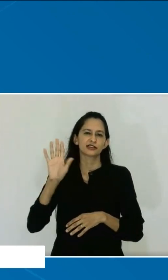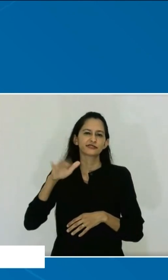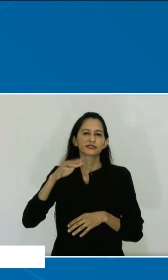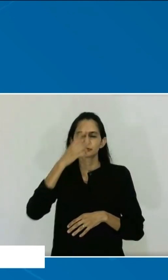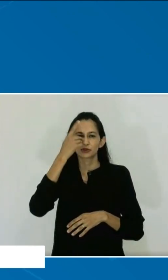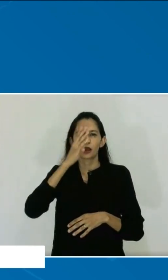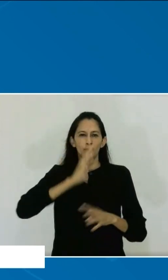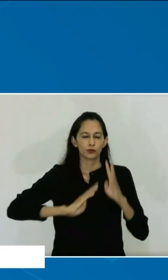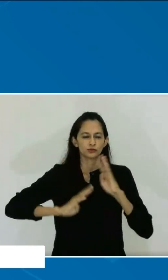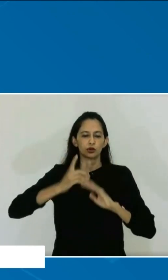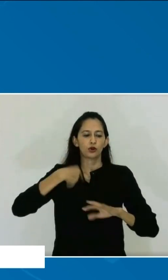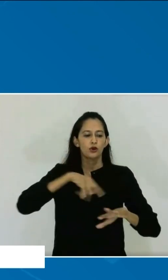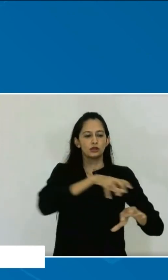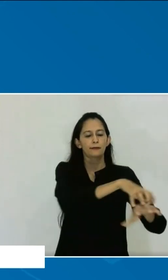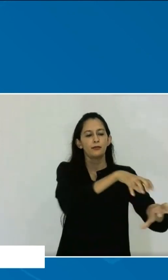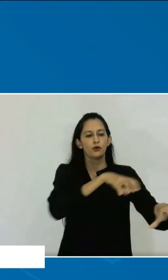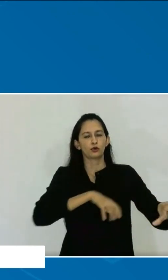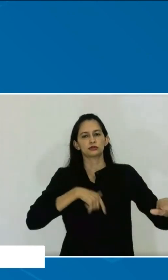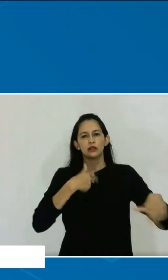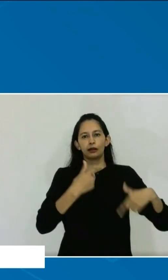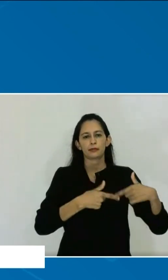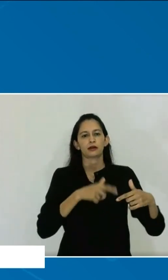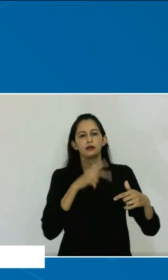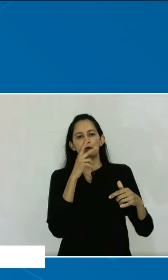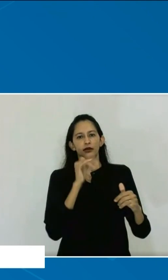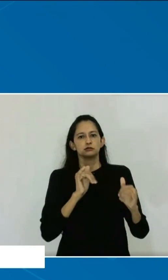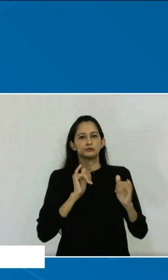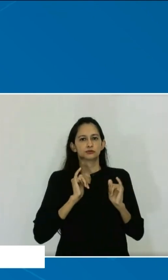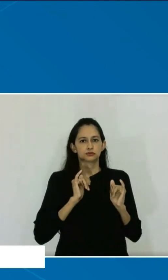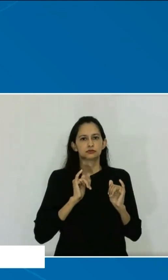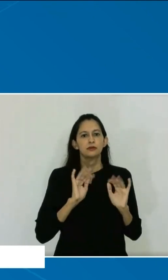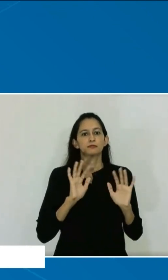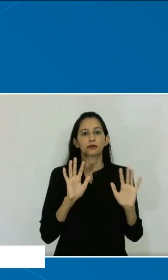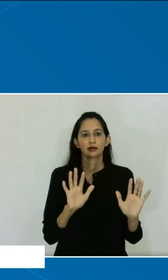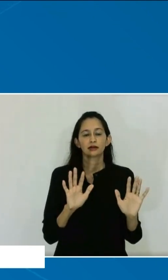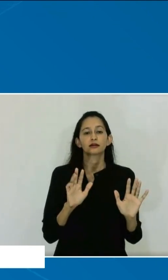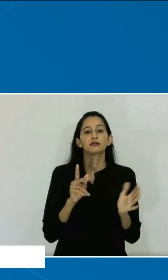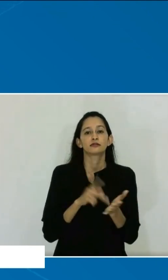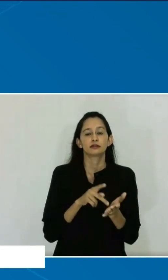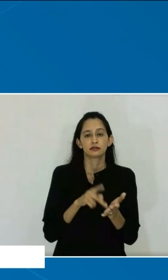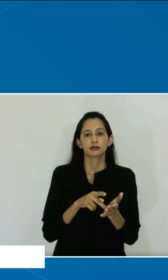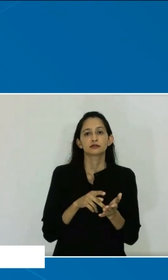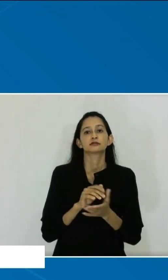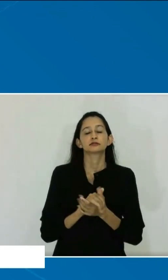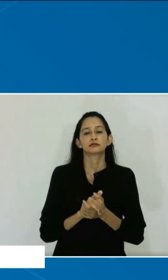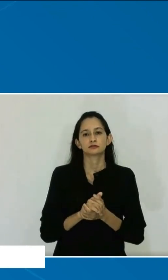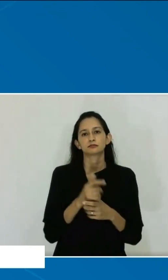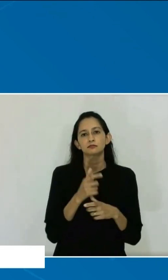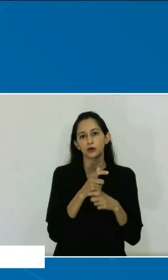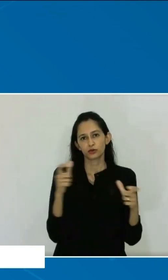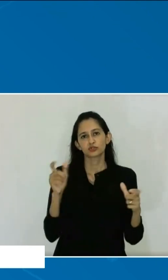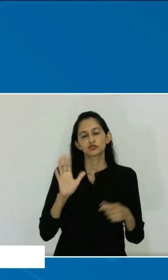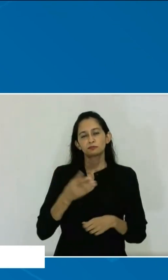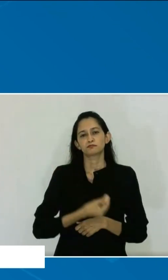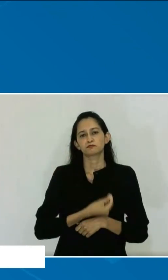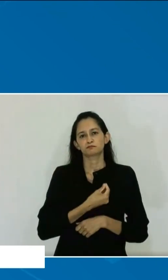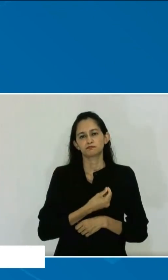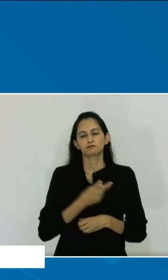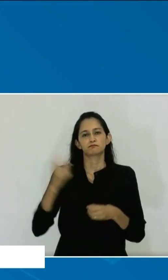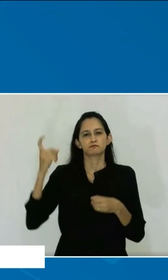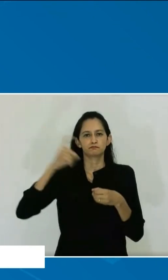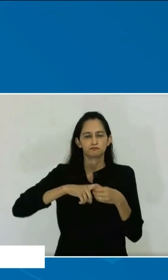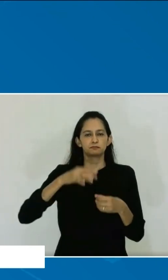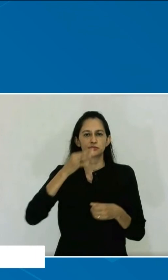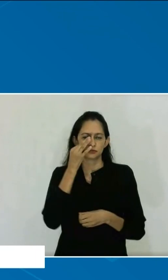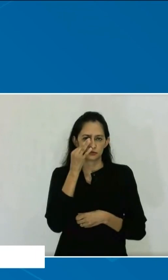no trabalho remoto, quando, na verdade, 70% hoje já está em trabalho presencial. O que nós